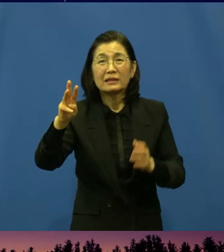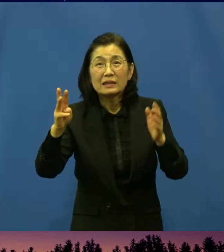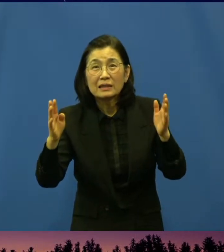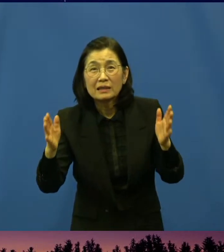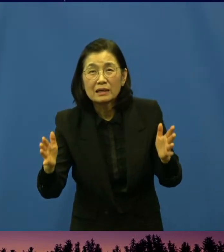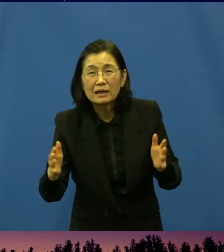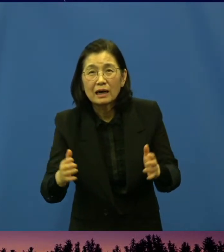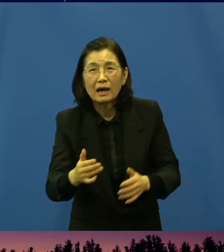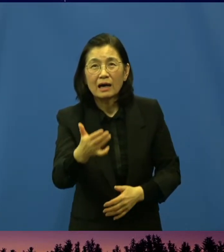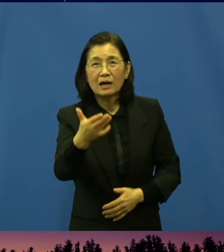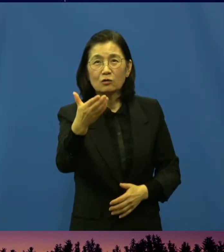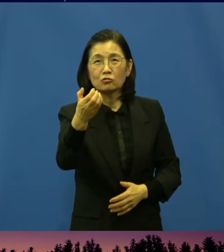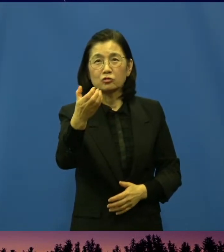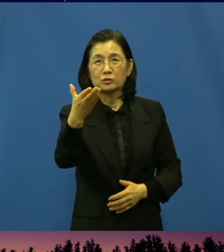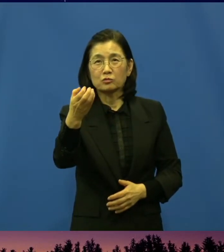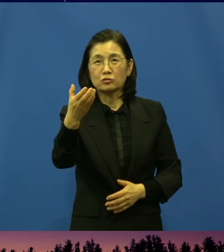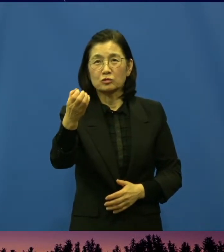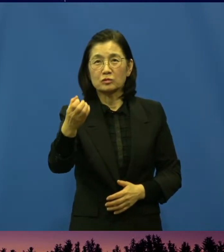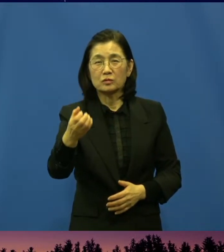99세 때